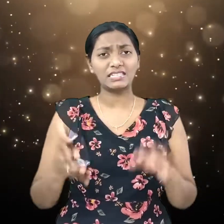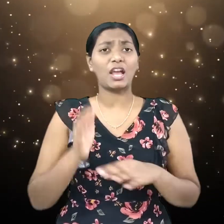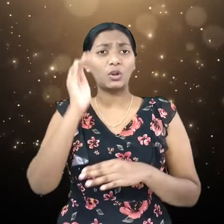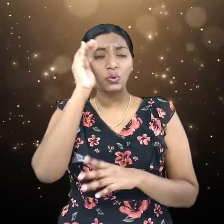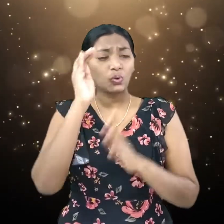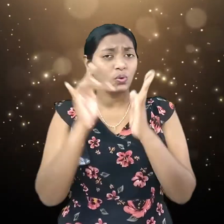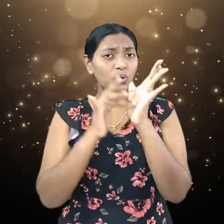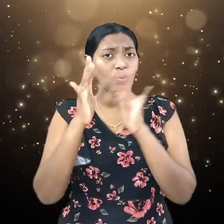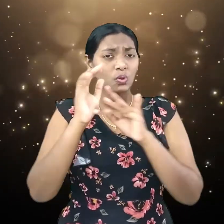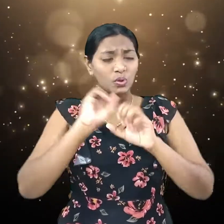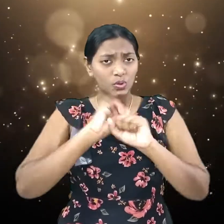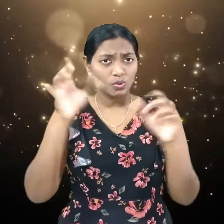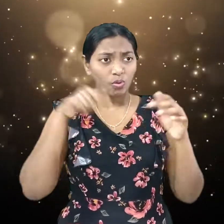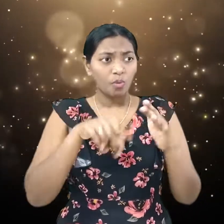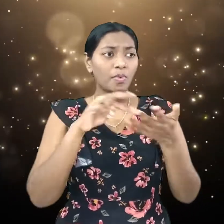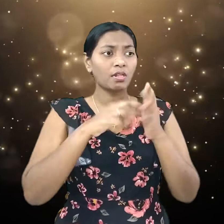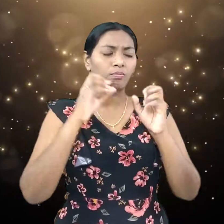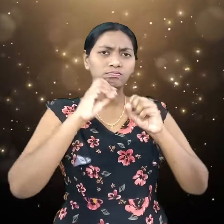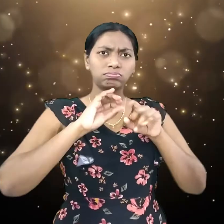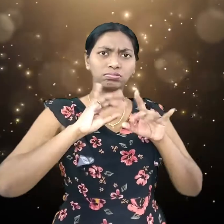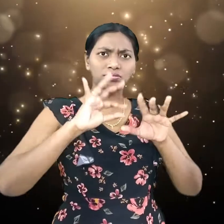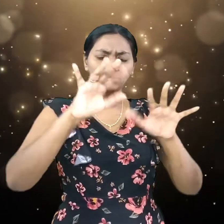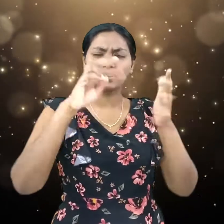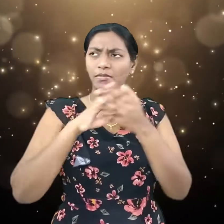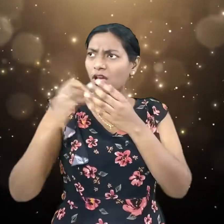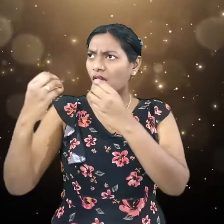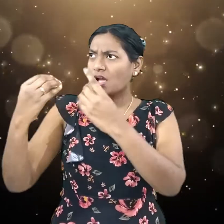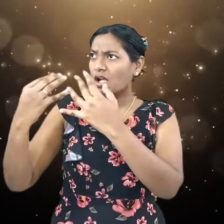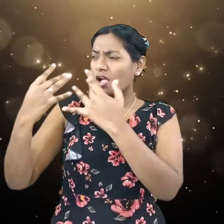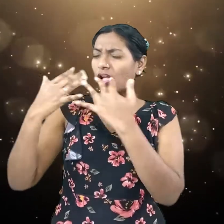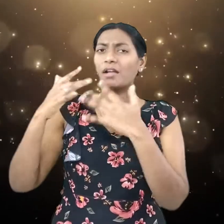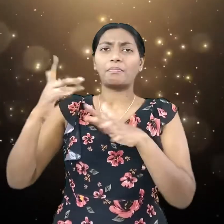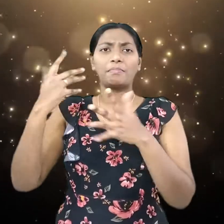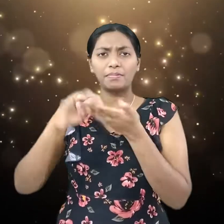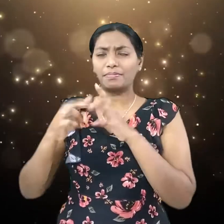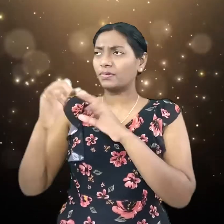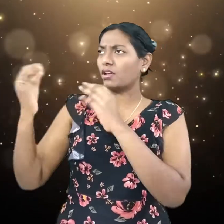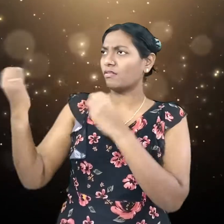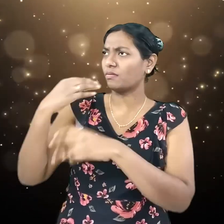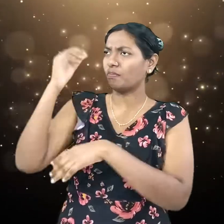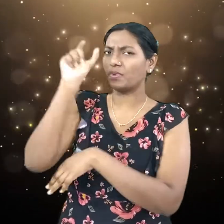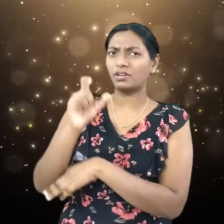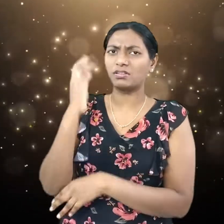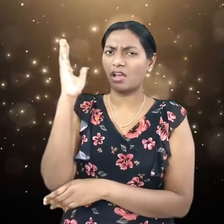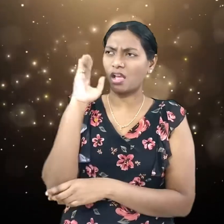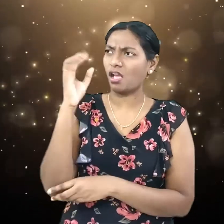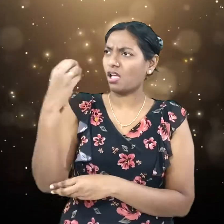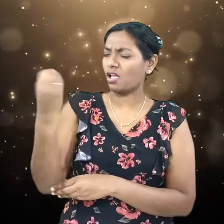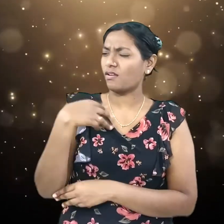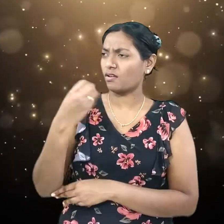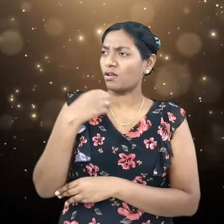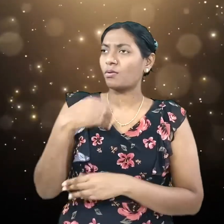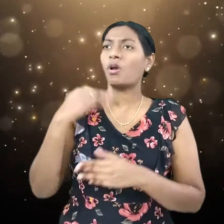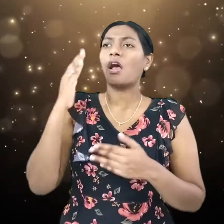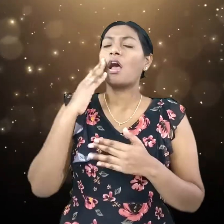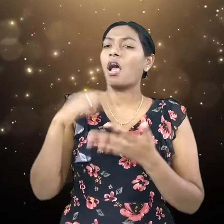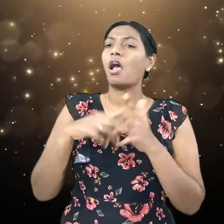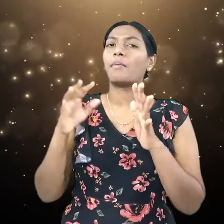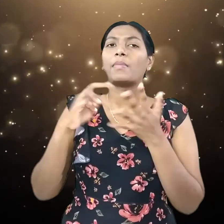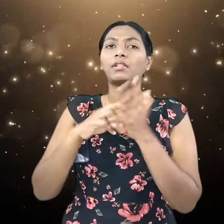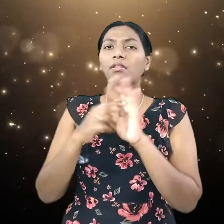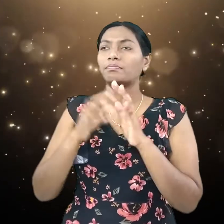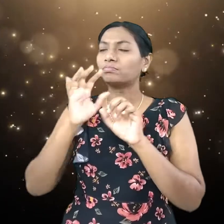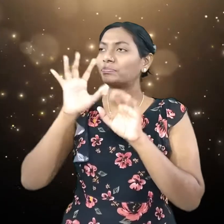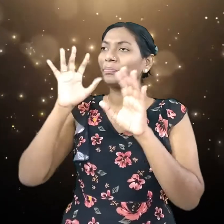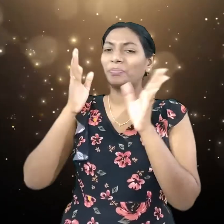कि सुसमाचार का तेजो में प्रकाश उनके हृदय में चमकेगा और वे सच्चाई के ज्ञान में आ जाएंगे यीशु मसीह